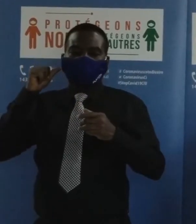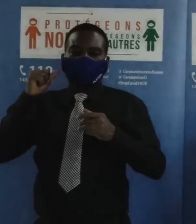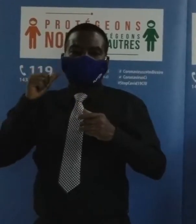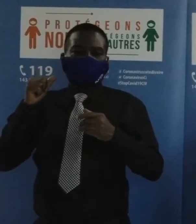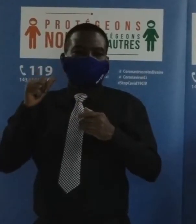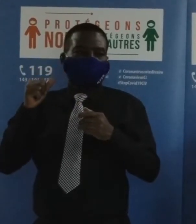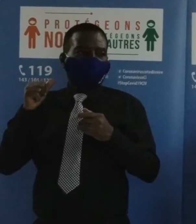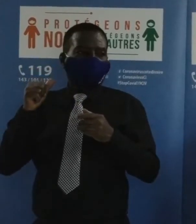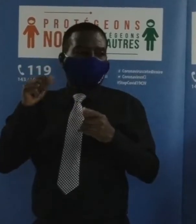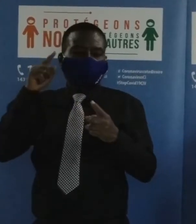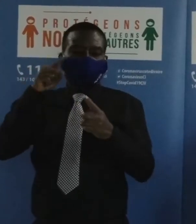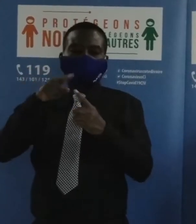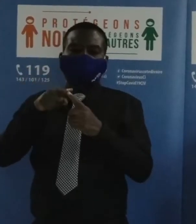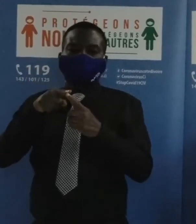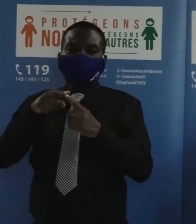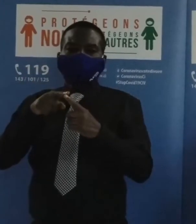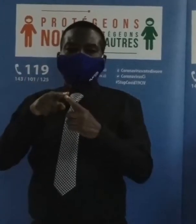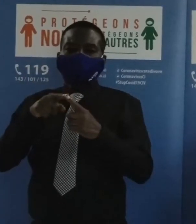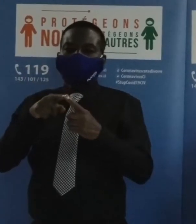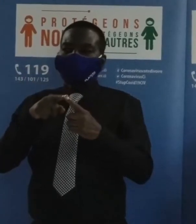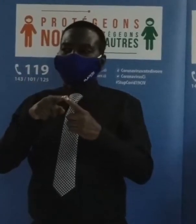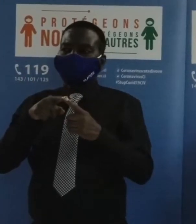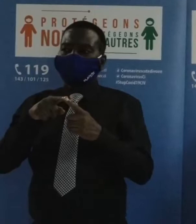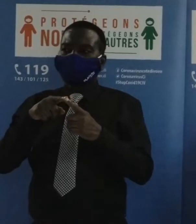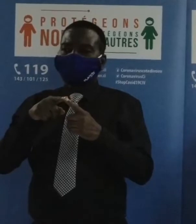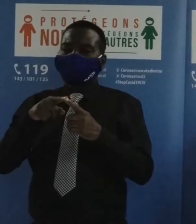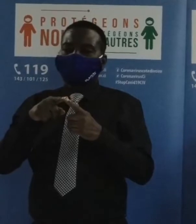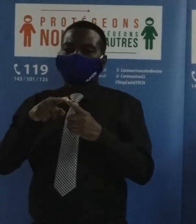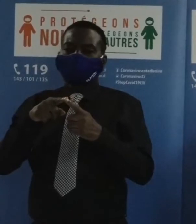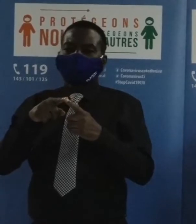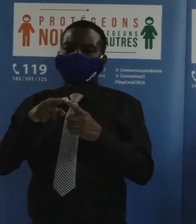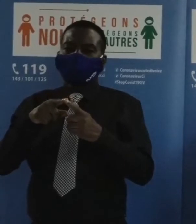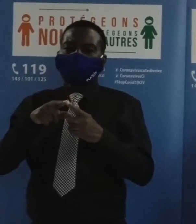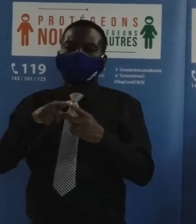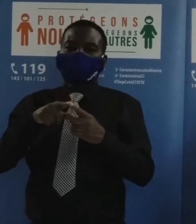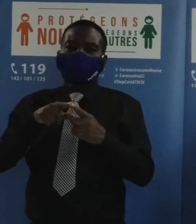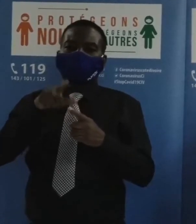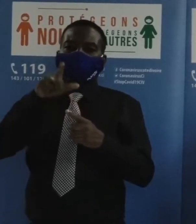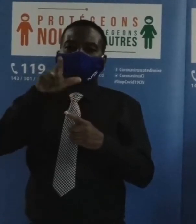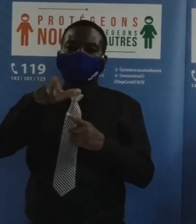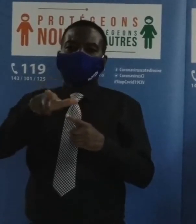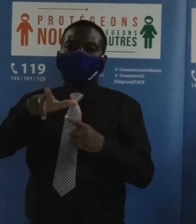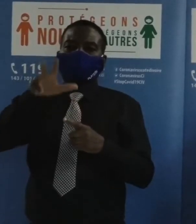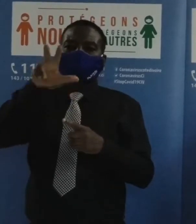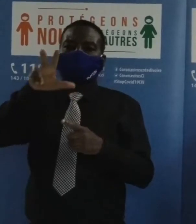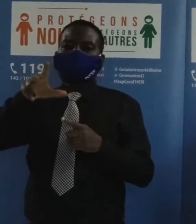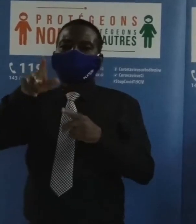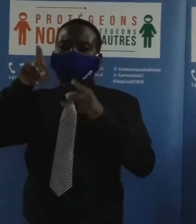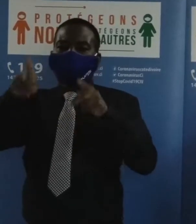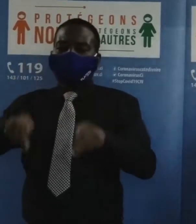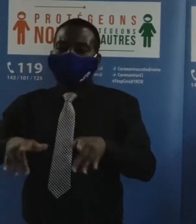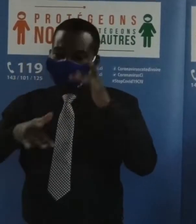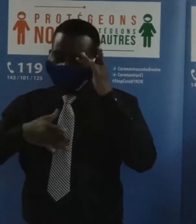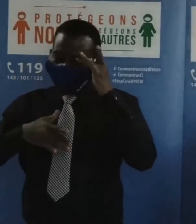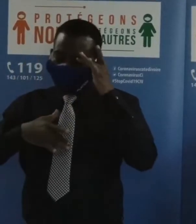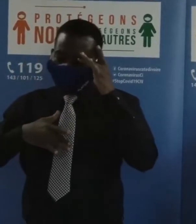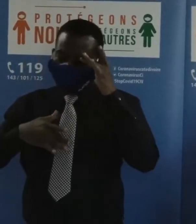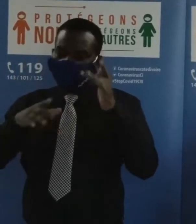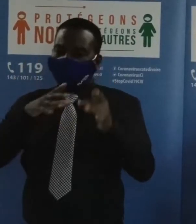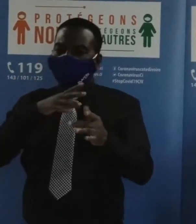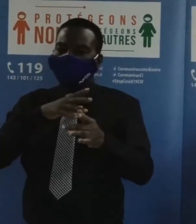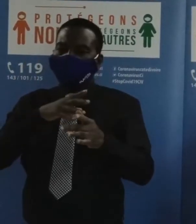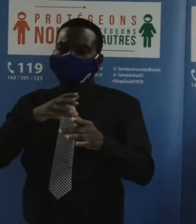à la date d'hier 23 cas positifs étaient